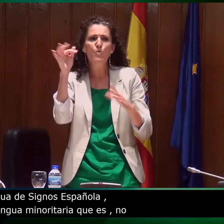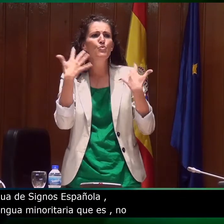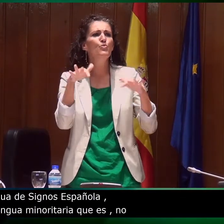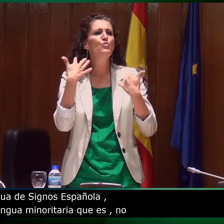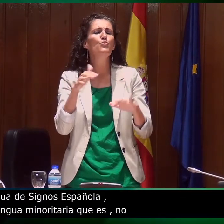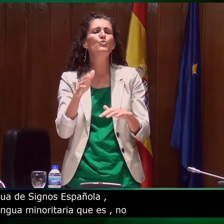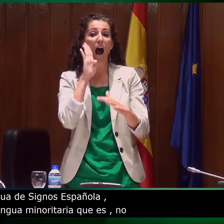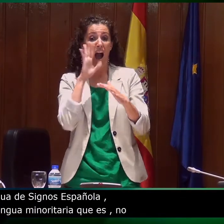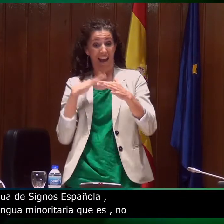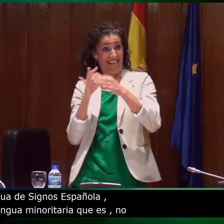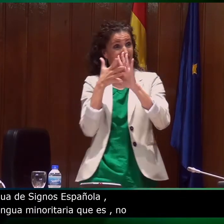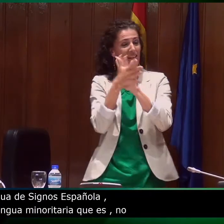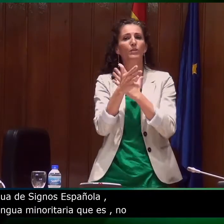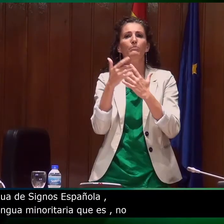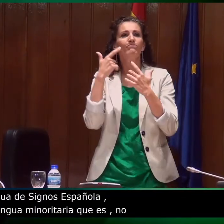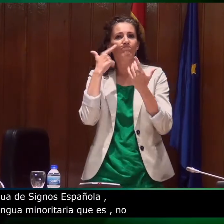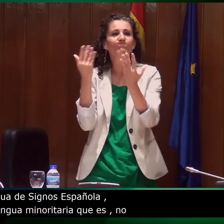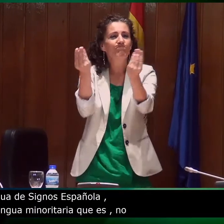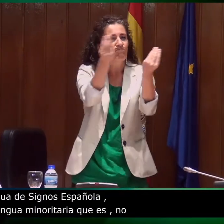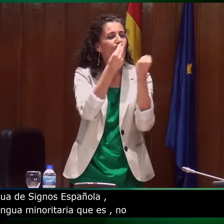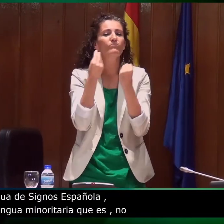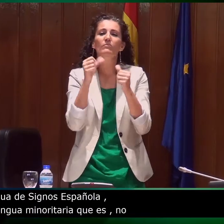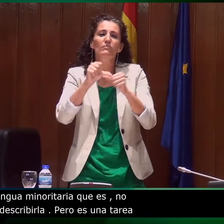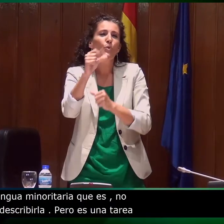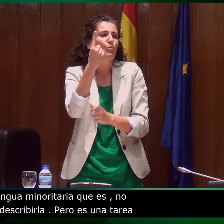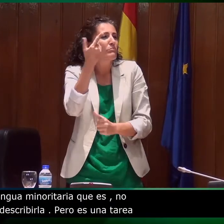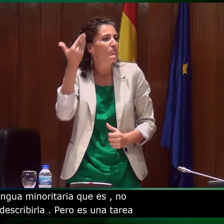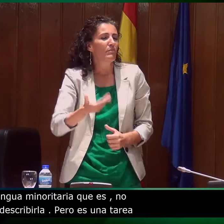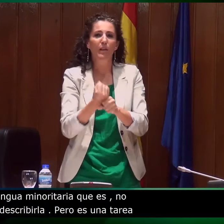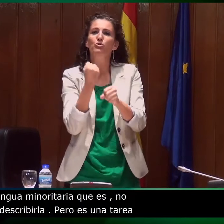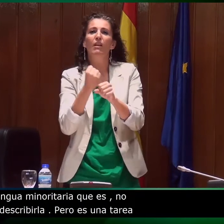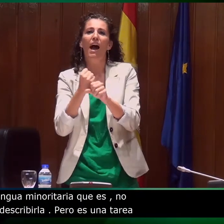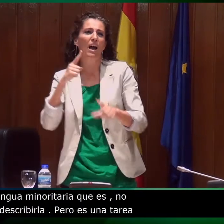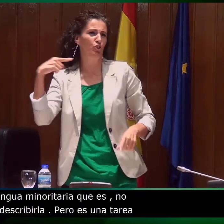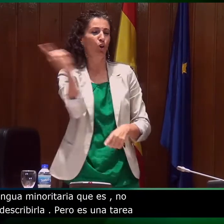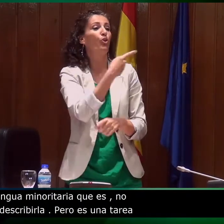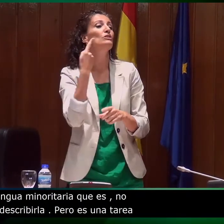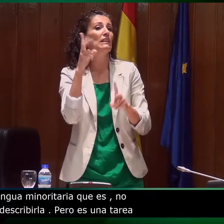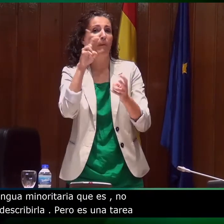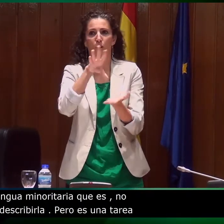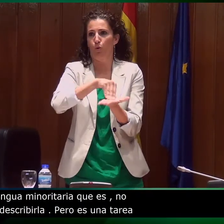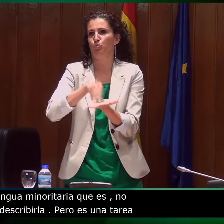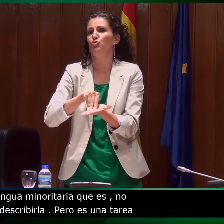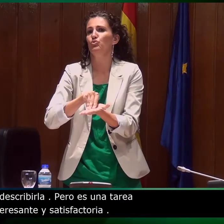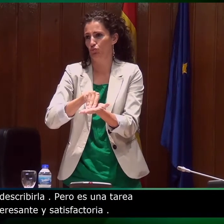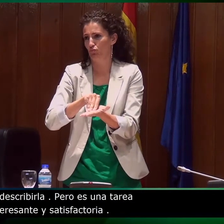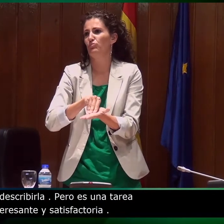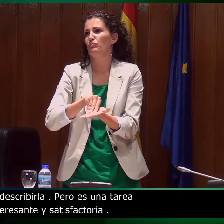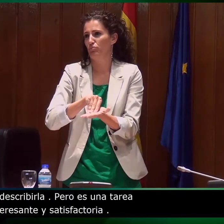por eso durante estos dos días hemos notado Que en lo que todos tenemos que trabajar